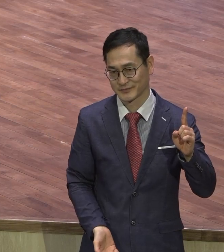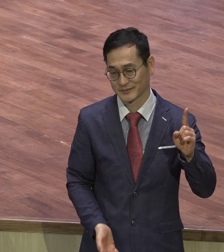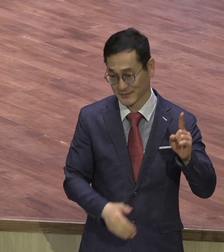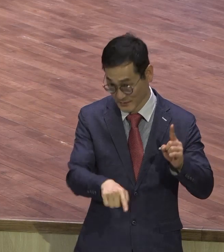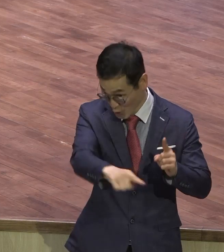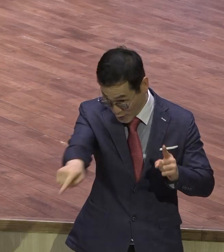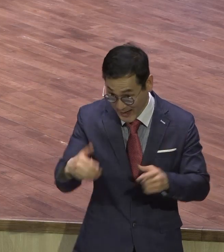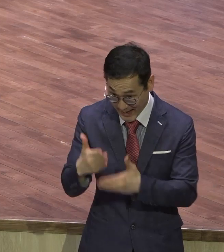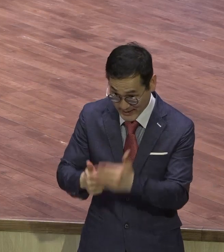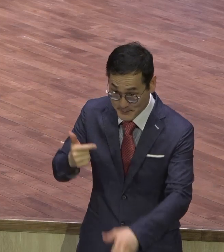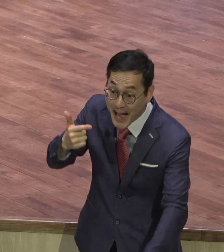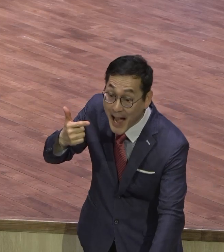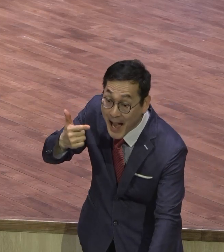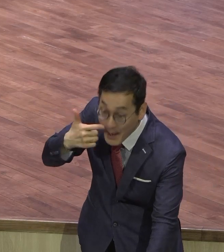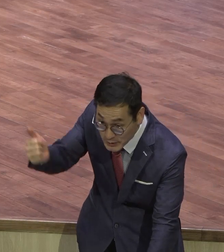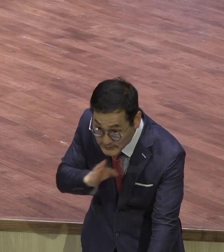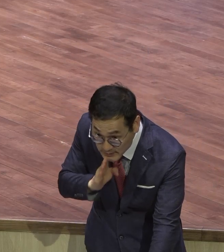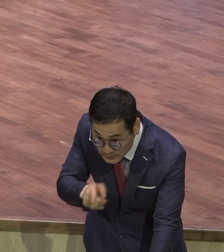너에게.